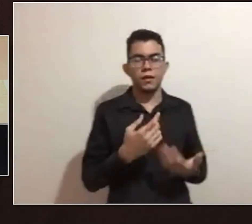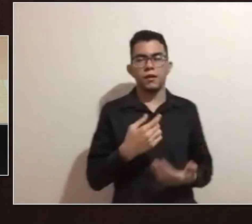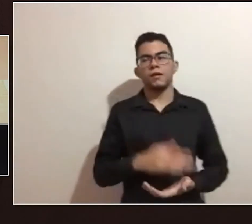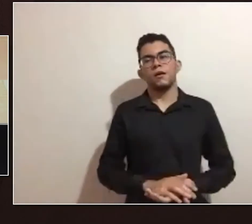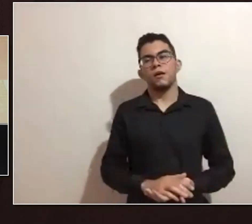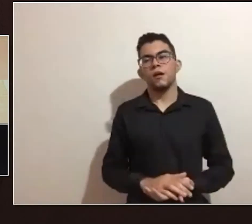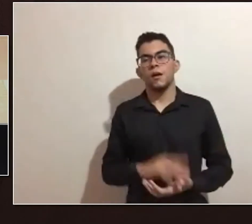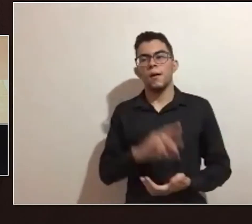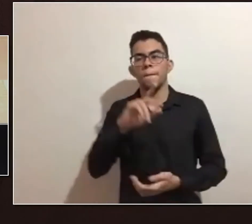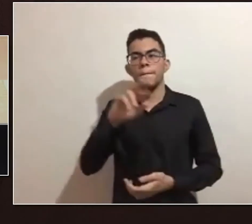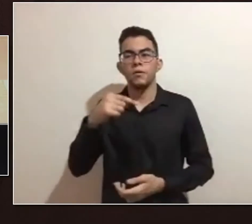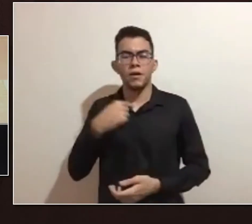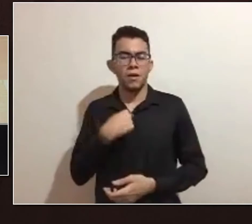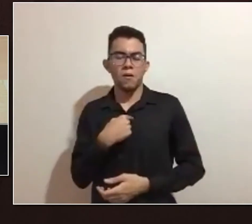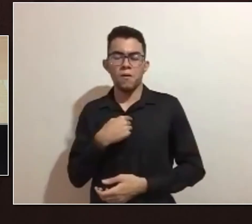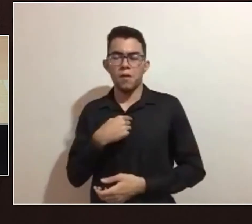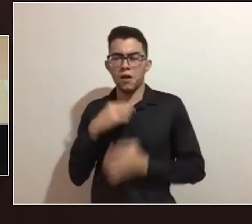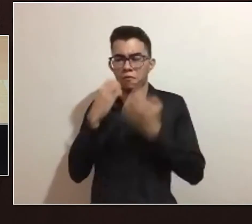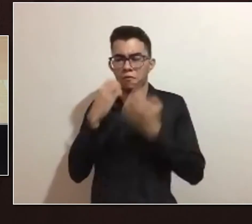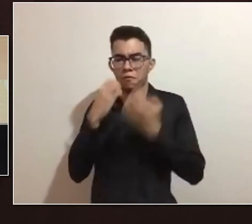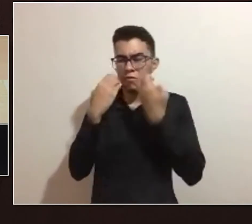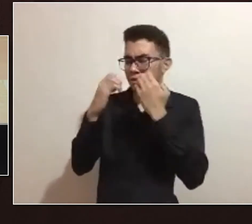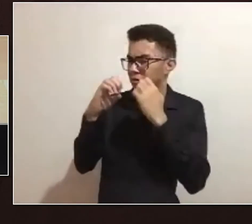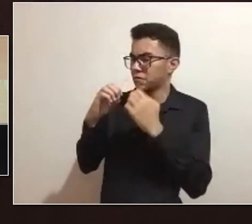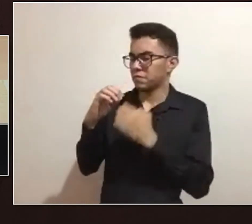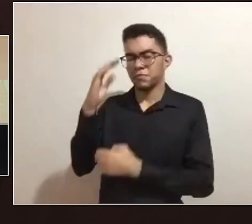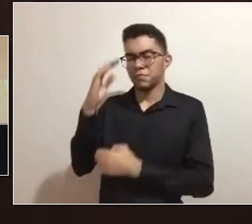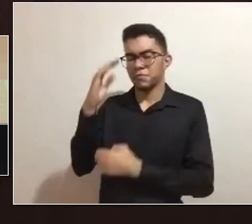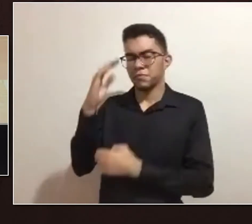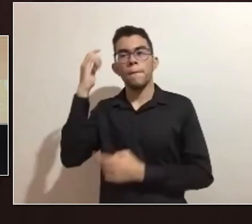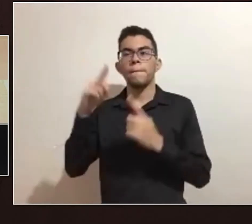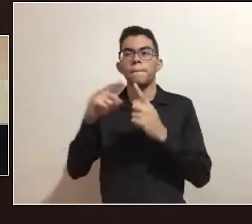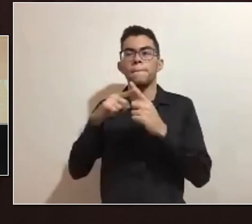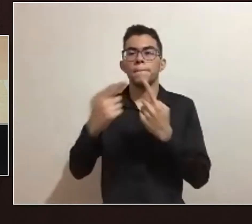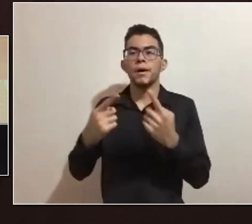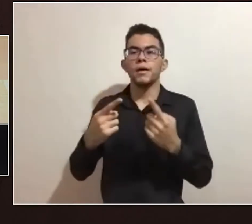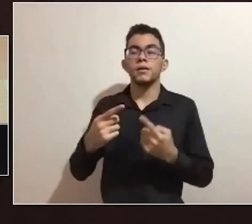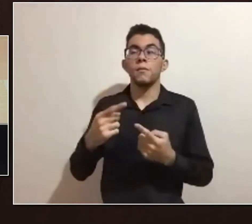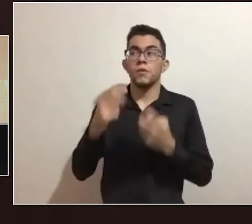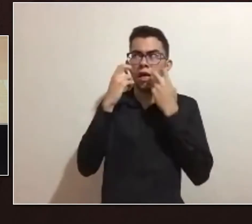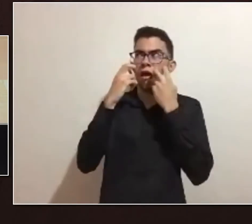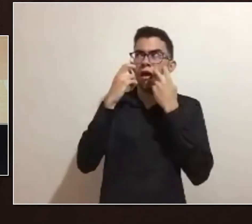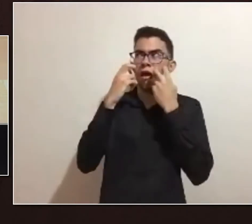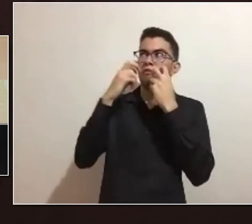sobre o evangelho, mas eu posso abrir a boca, dizer, posso orar por você?